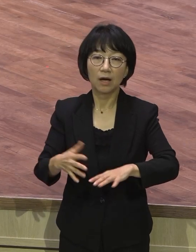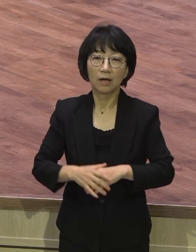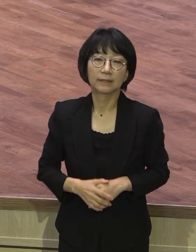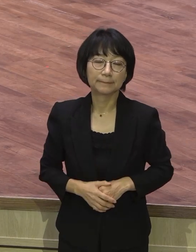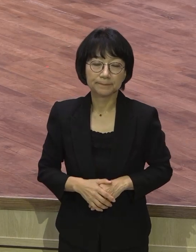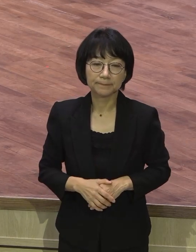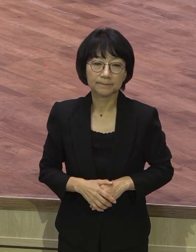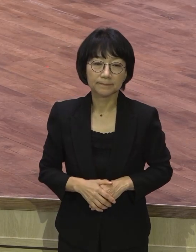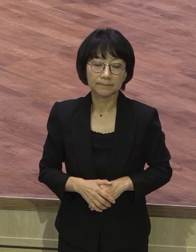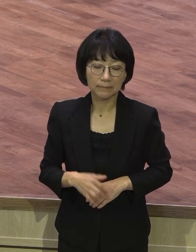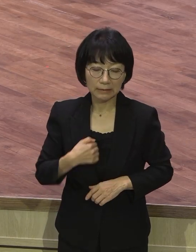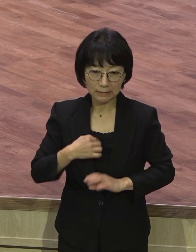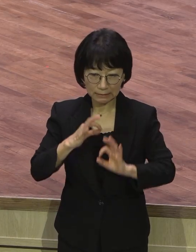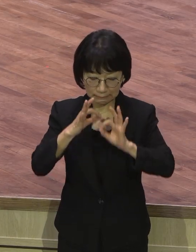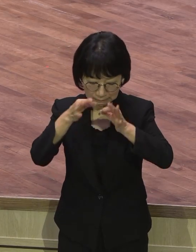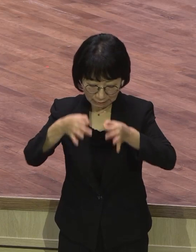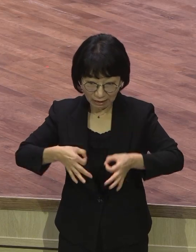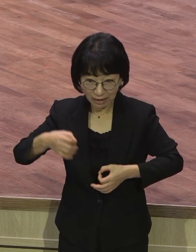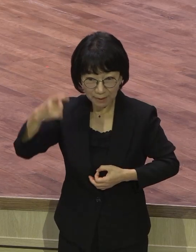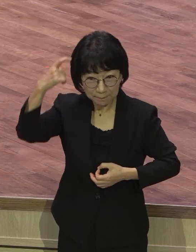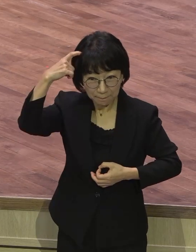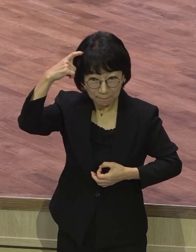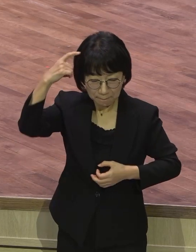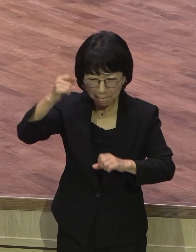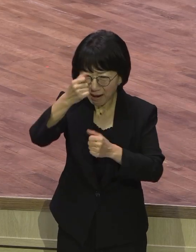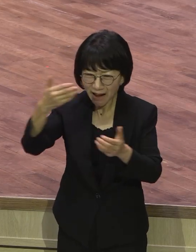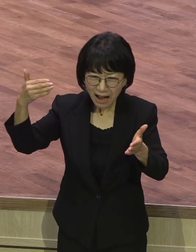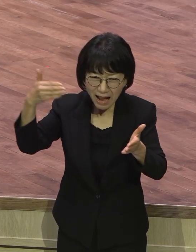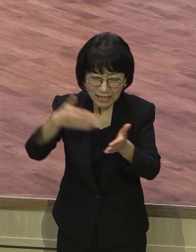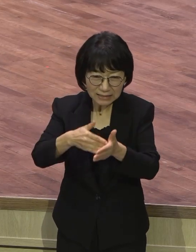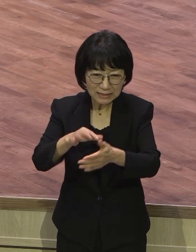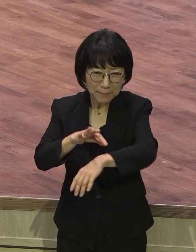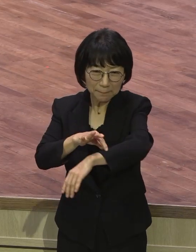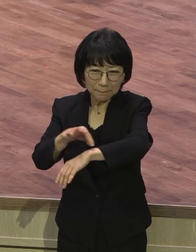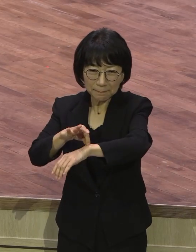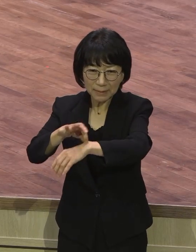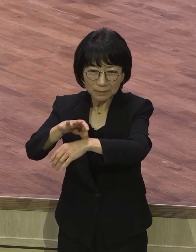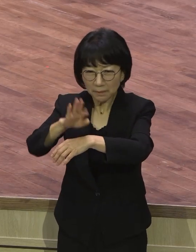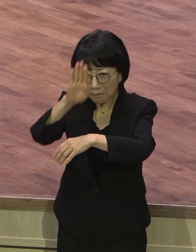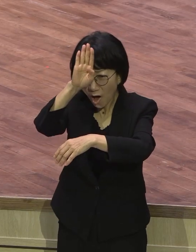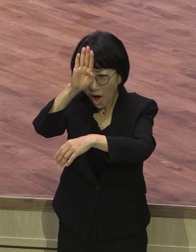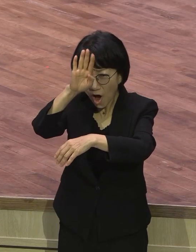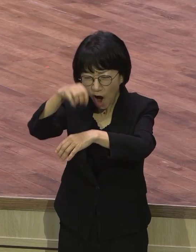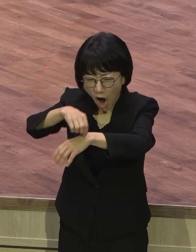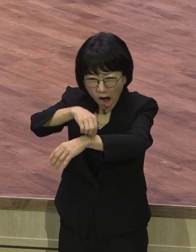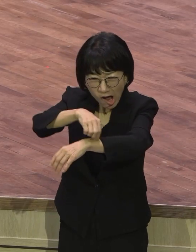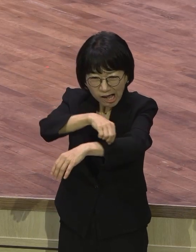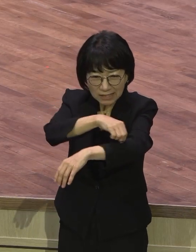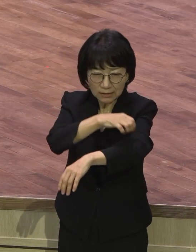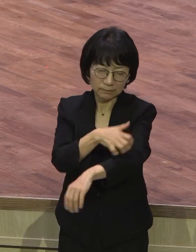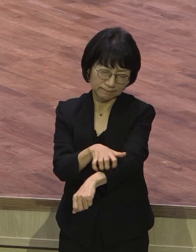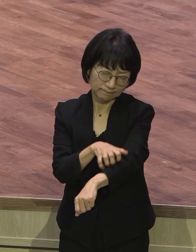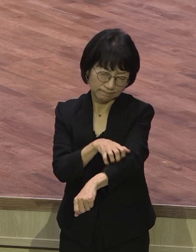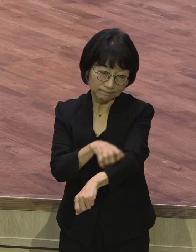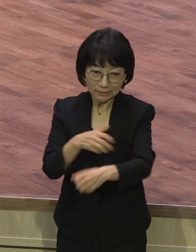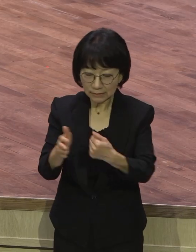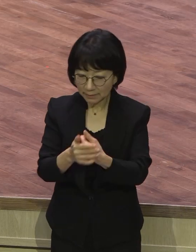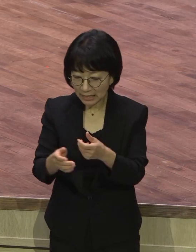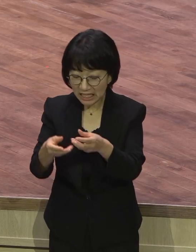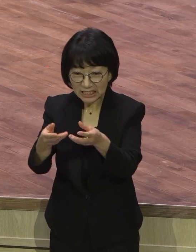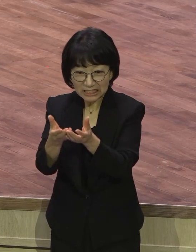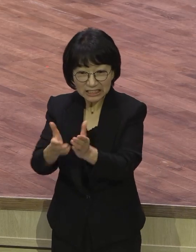자기 자신은 발바닥 정수리까지 완전히 종기가 나서 깨진 그릇 질그릇